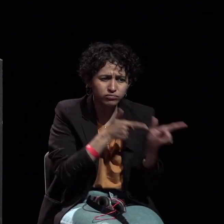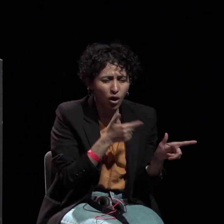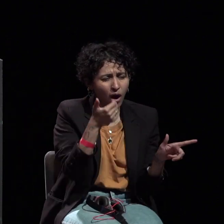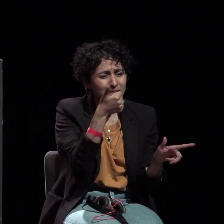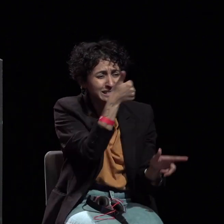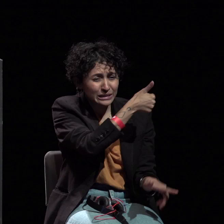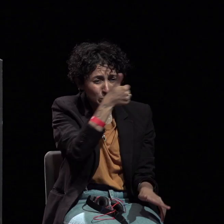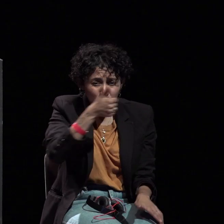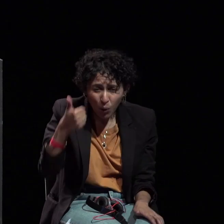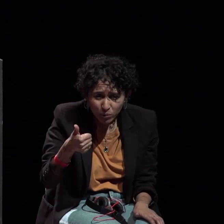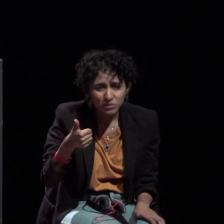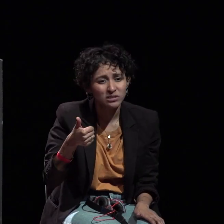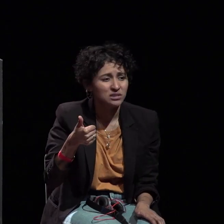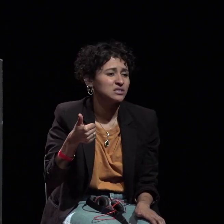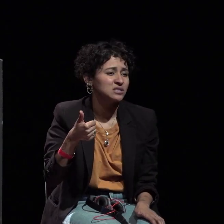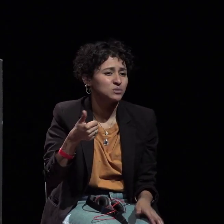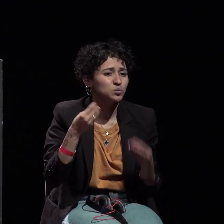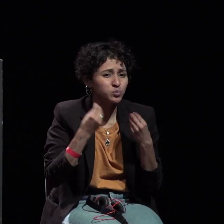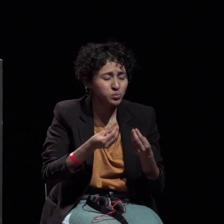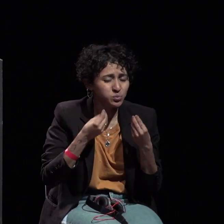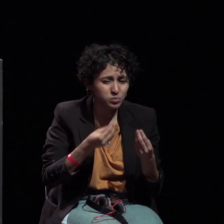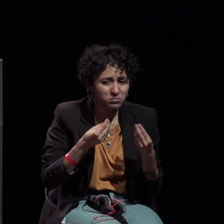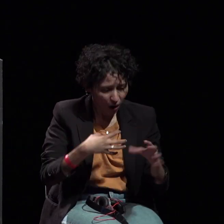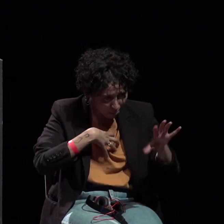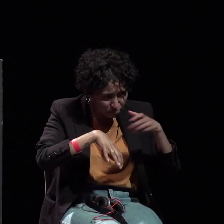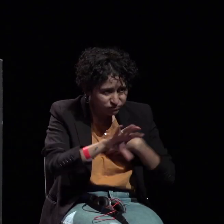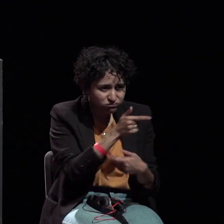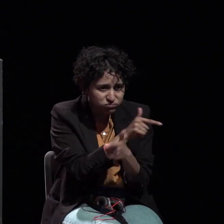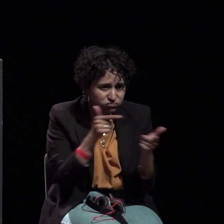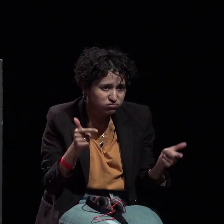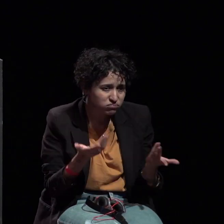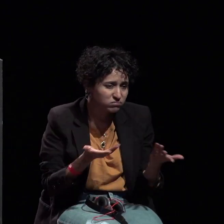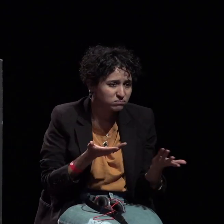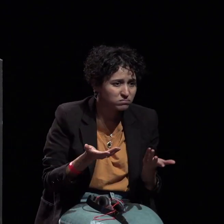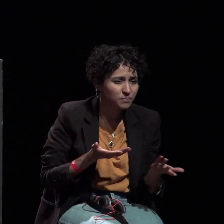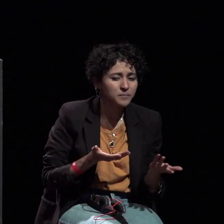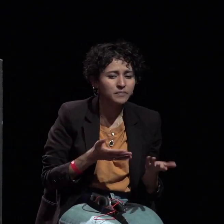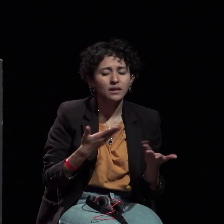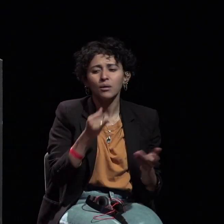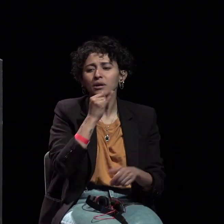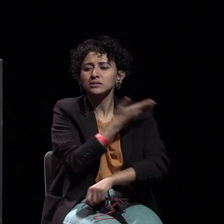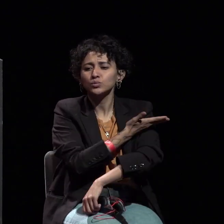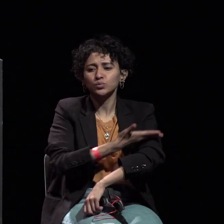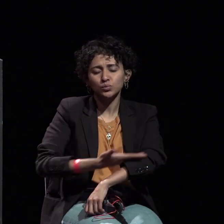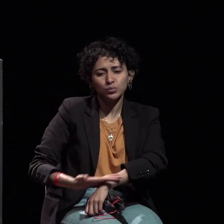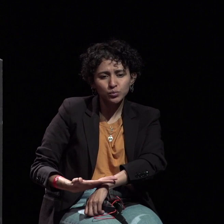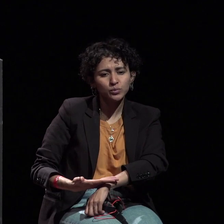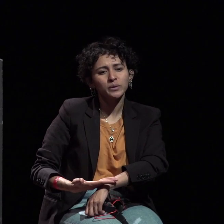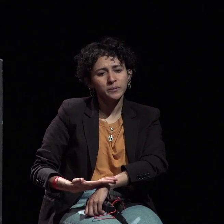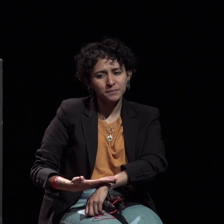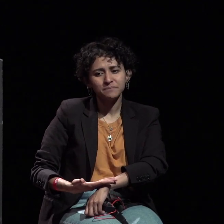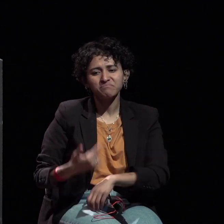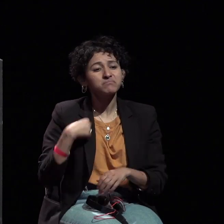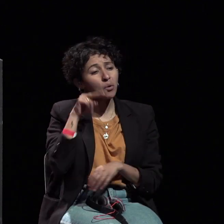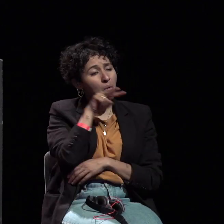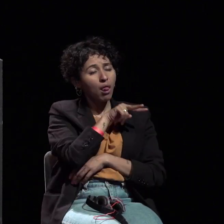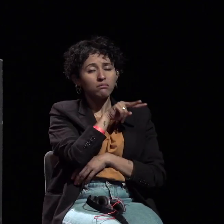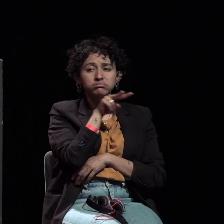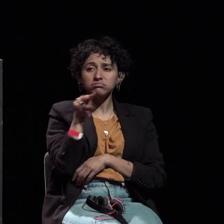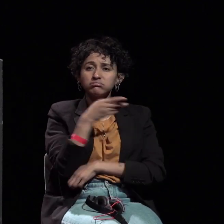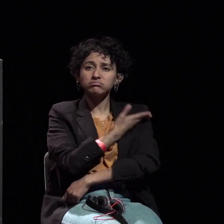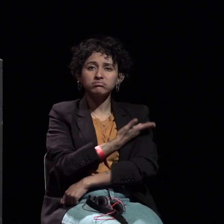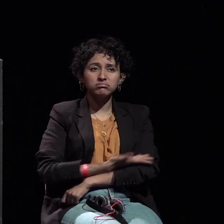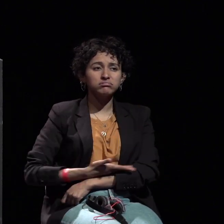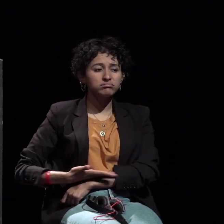costuma, o parâmetro que eu faço em relação a esse costume, né, que o olhar nos dá, esse hábito,